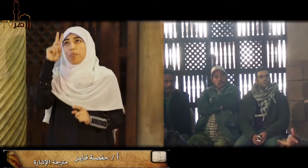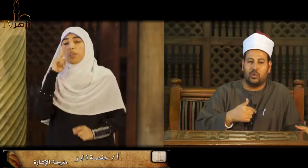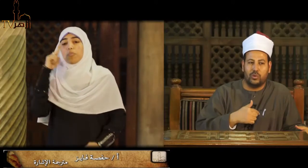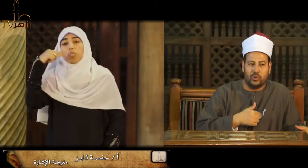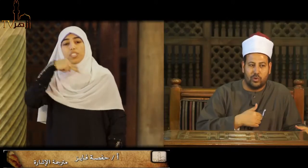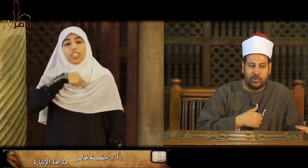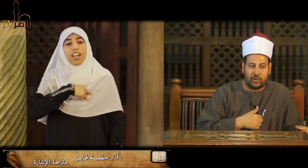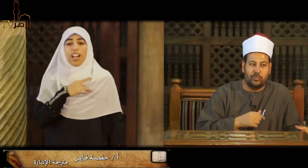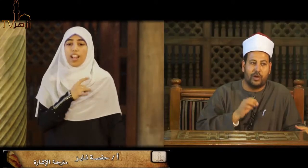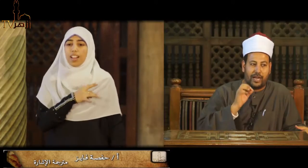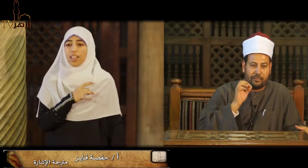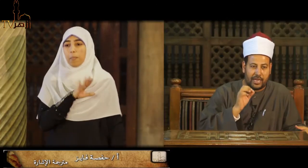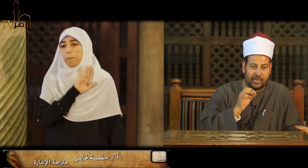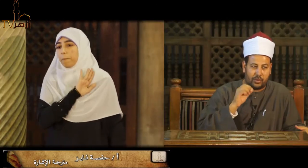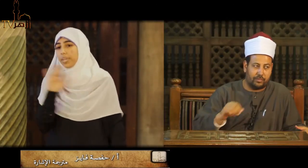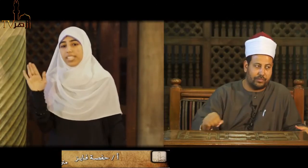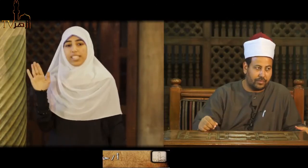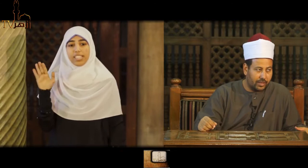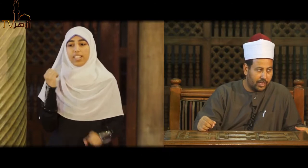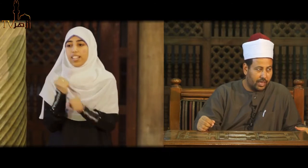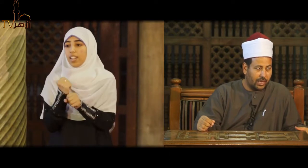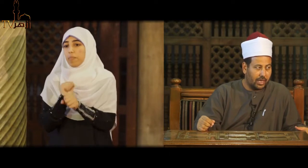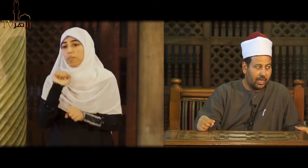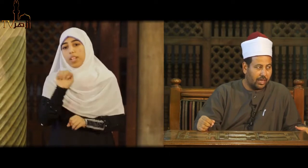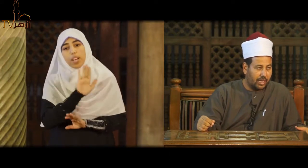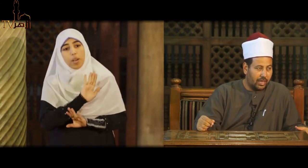إلى قلوبكم وأعمالكم.